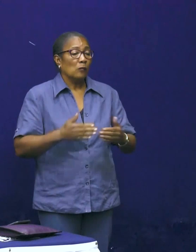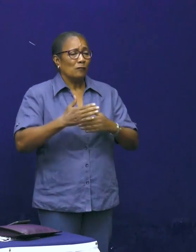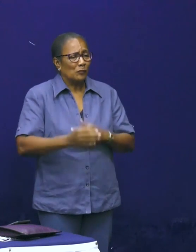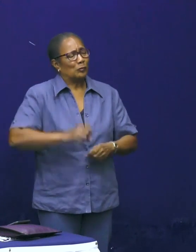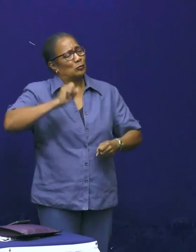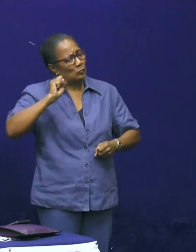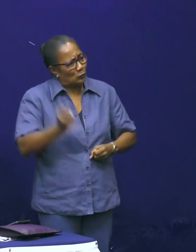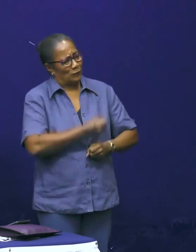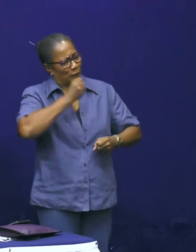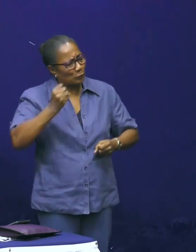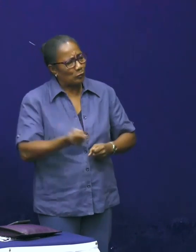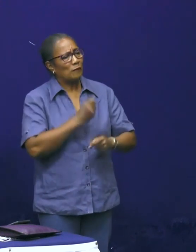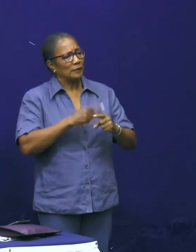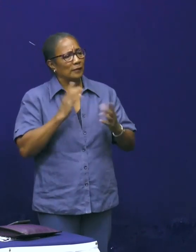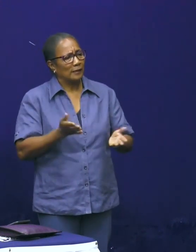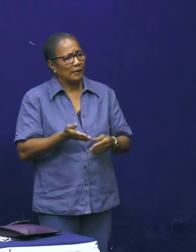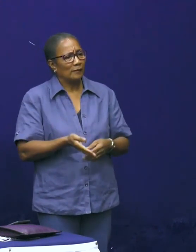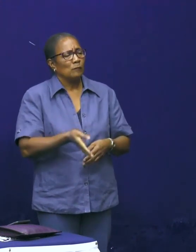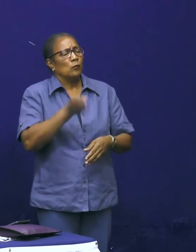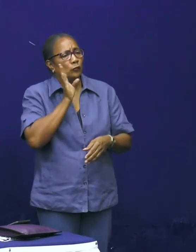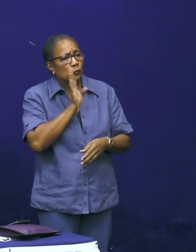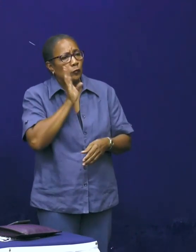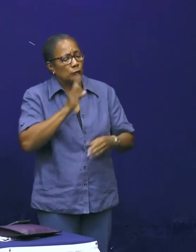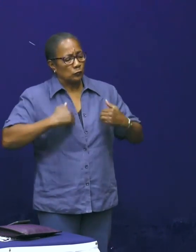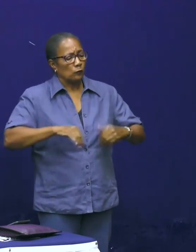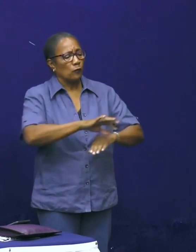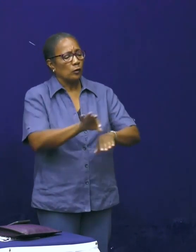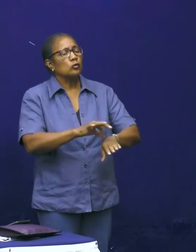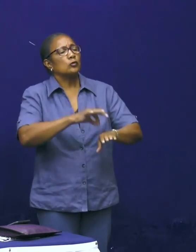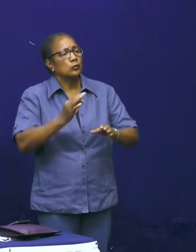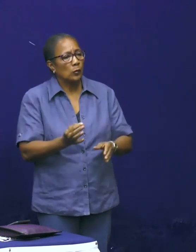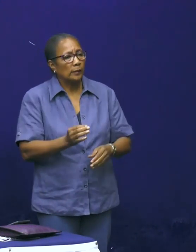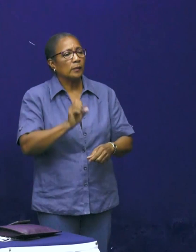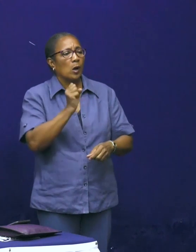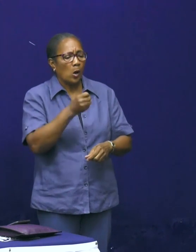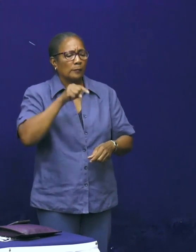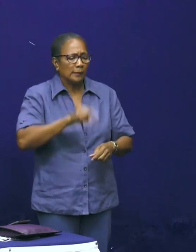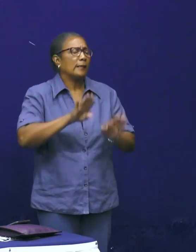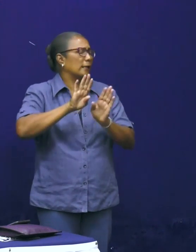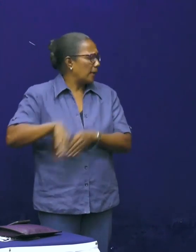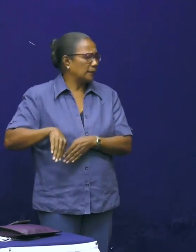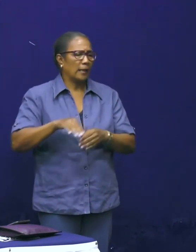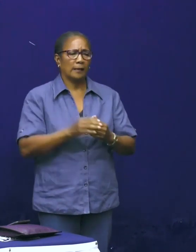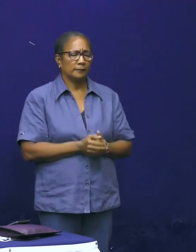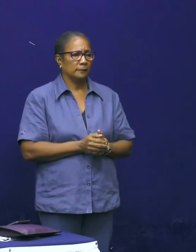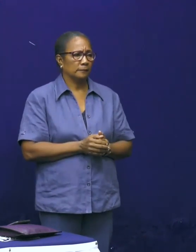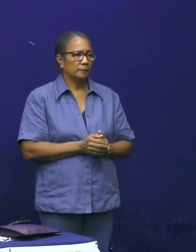zoveelste keer vraagt Volksgezondheid u om dit na te laten.